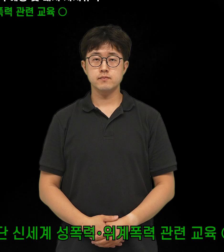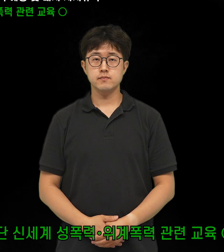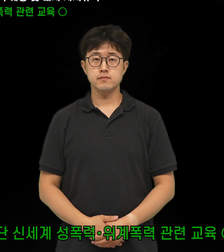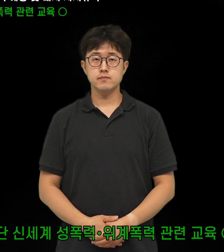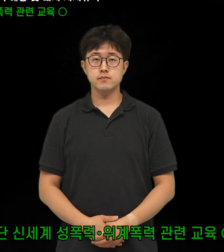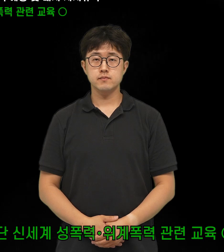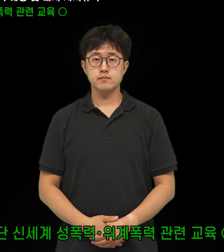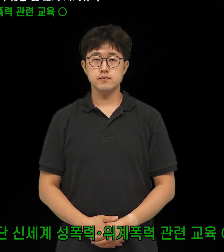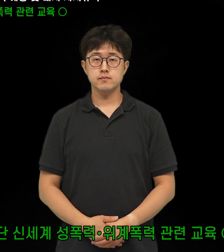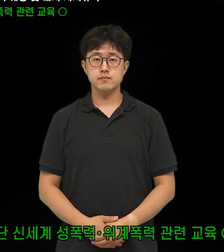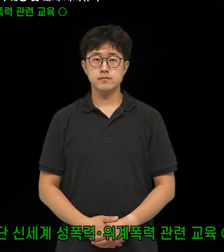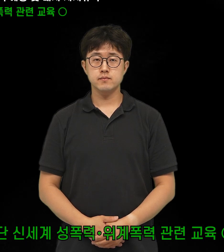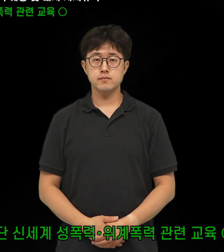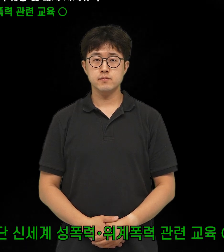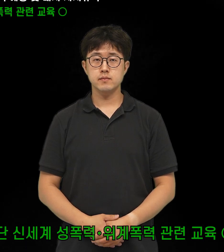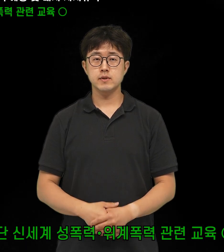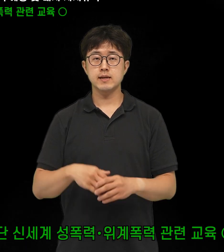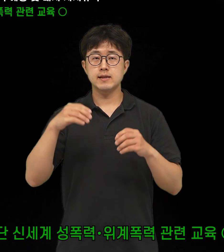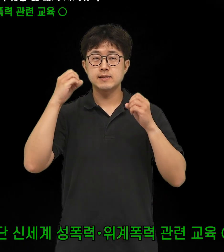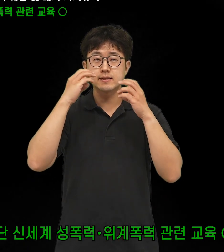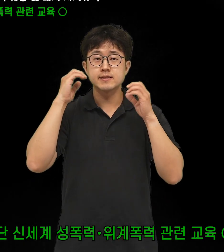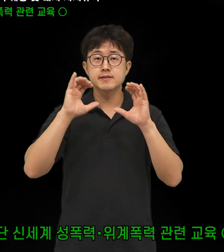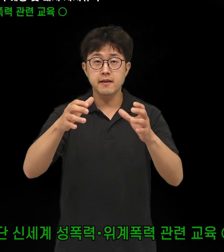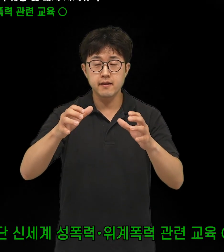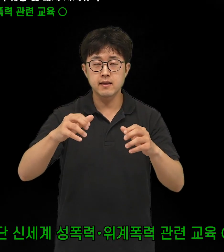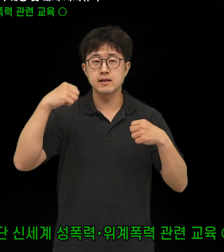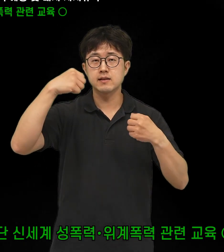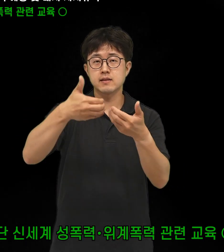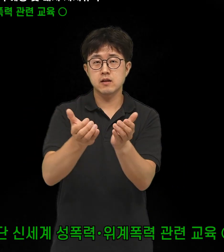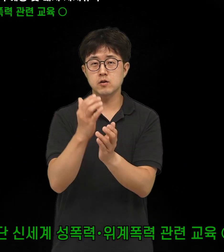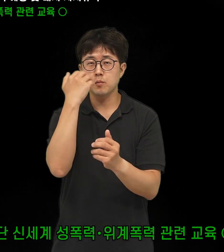극단 신세계 성폭력, 위객폭력 관련 교육